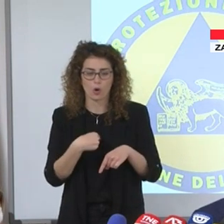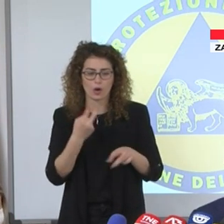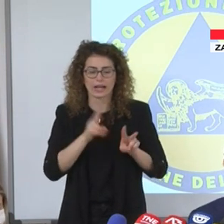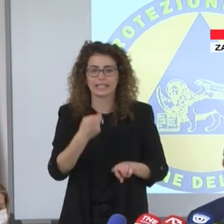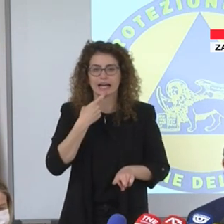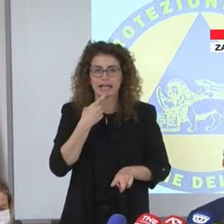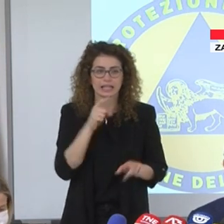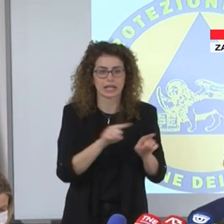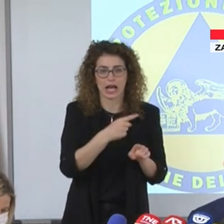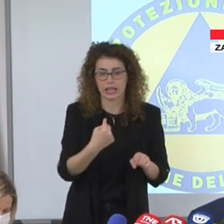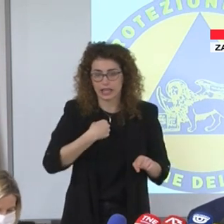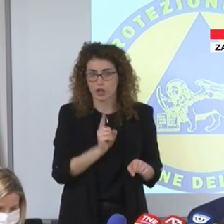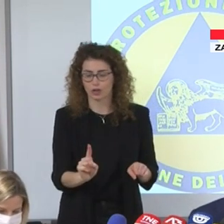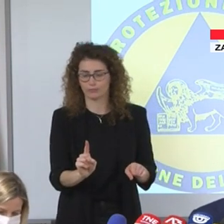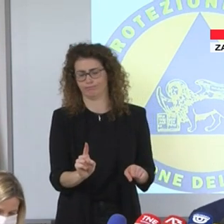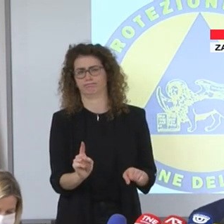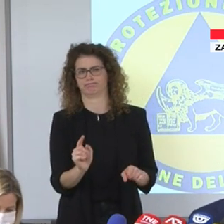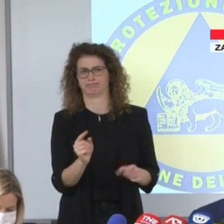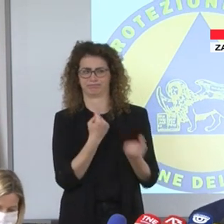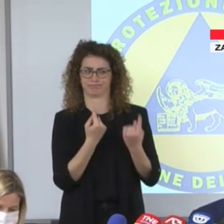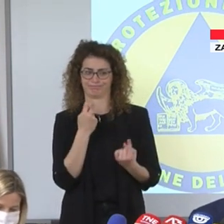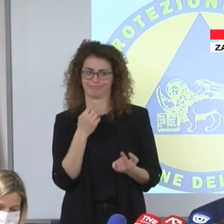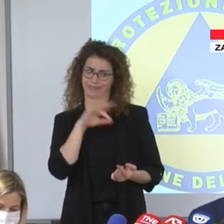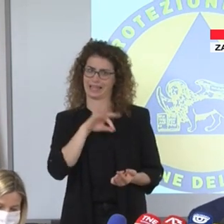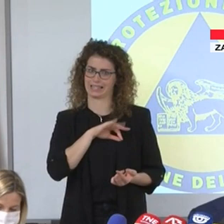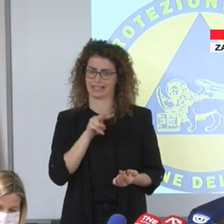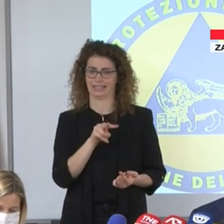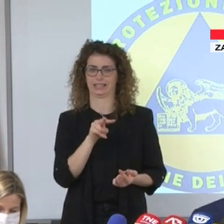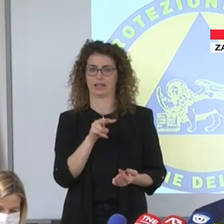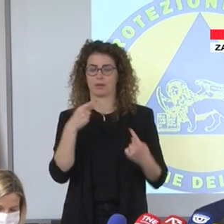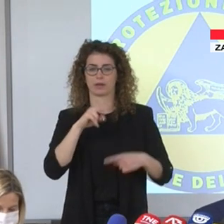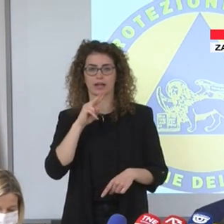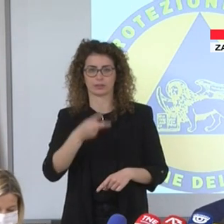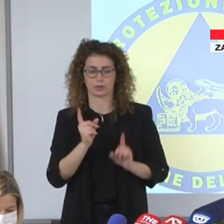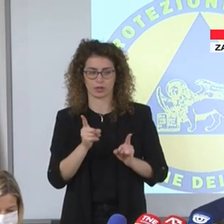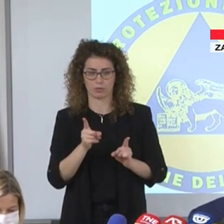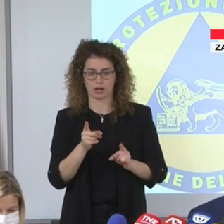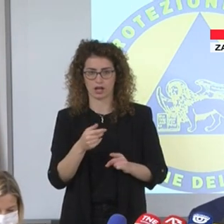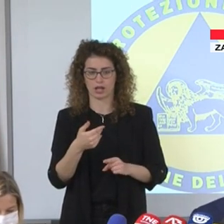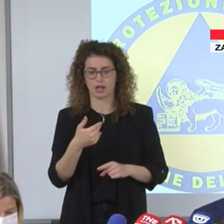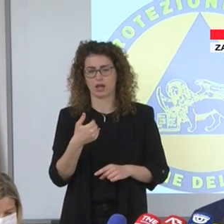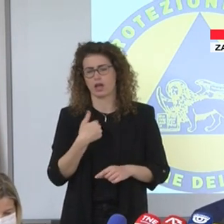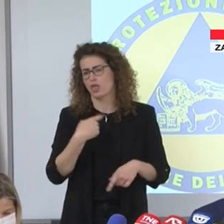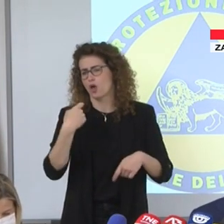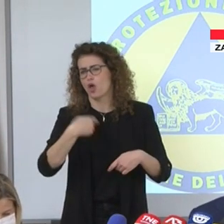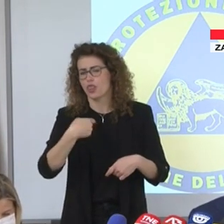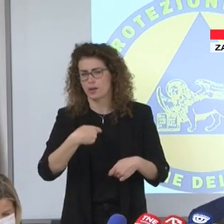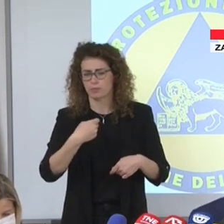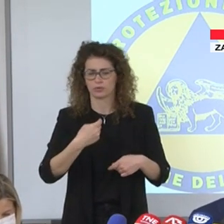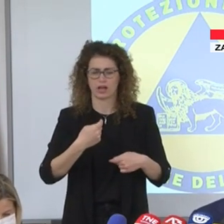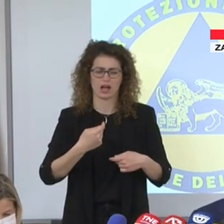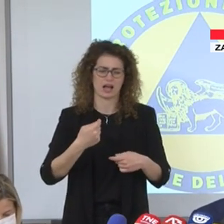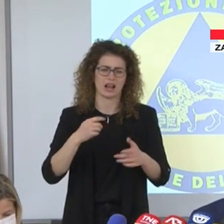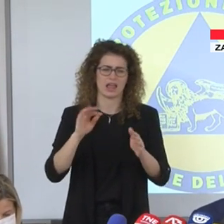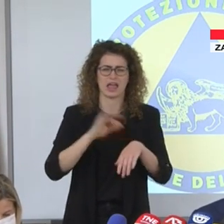È interessante questa visione. Quindi la risposta qual è? Che io non ho, sono l'ultimo che vuole far perdere tempo ai tribunali e rovinare la